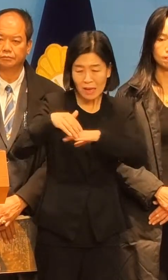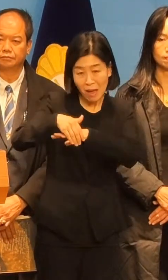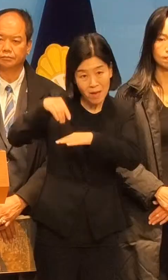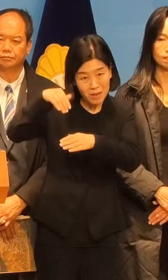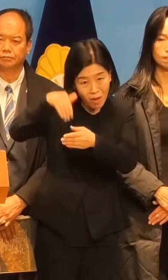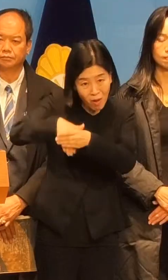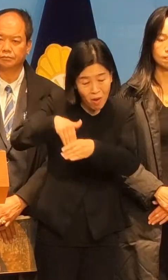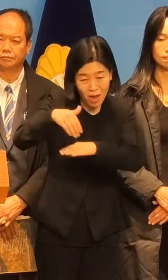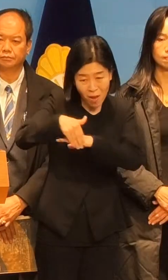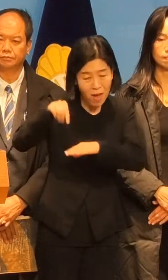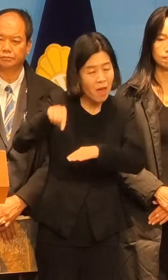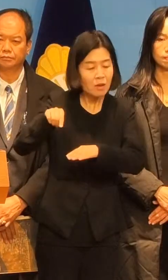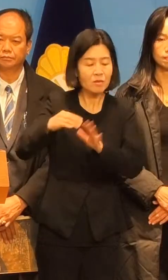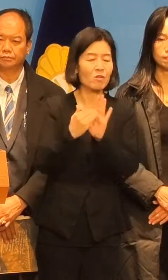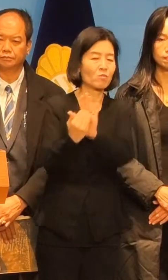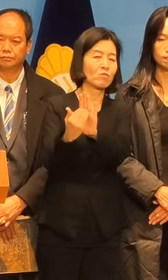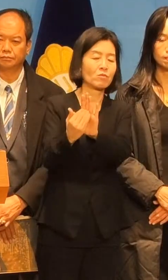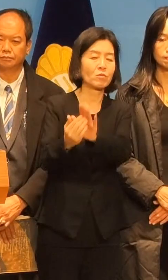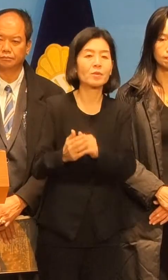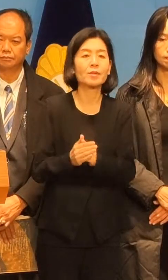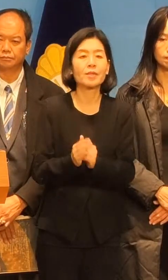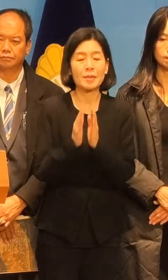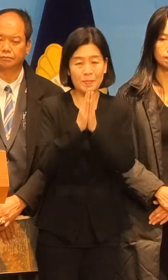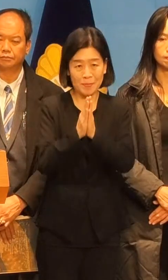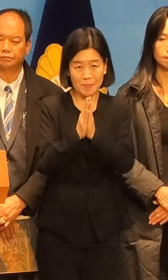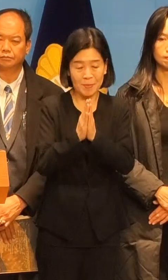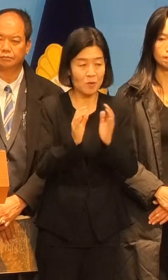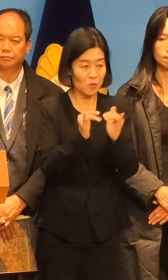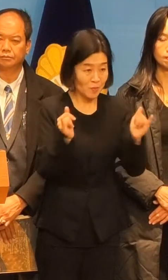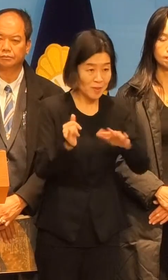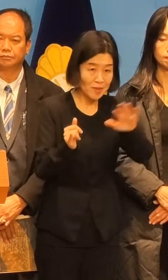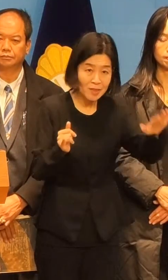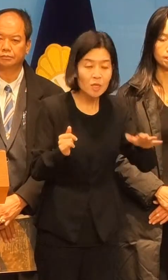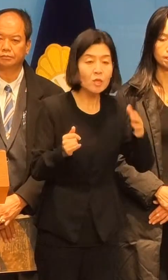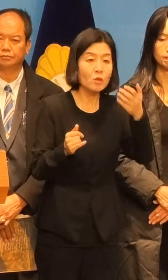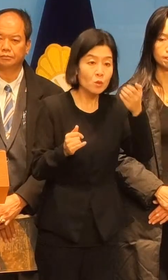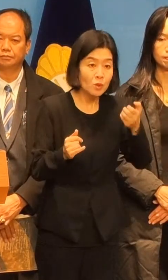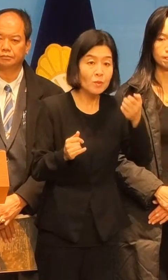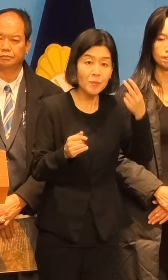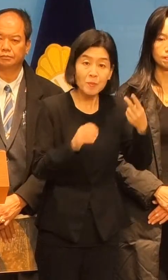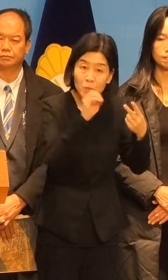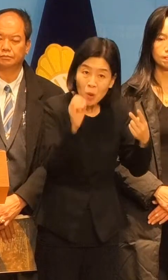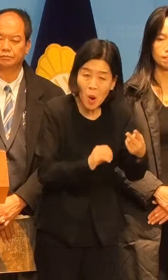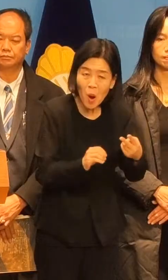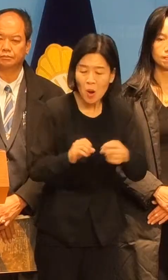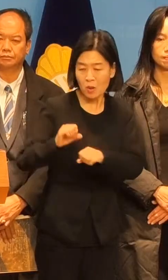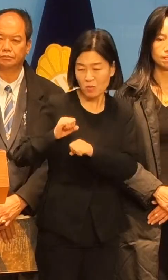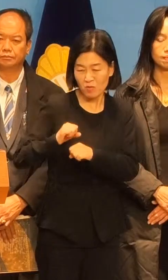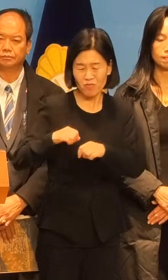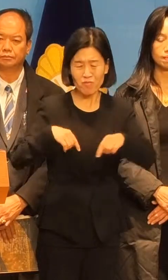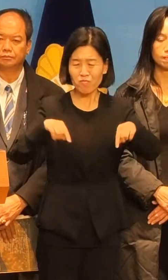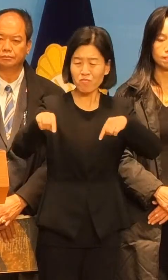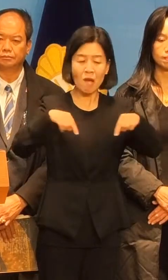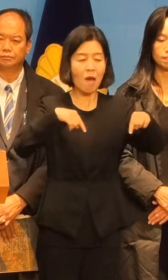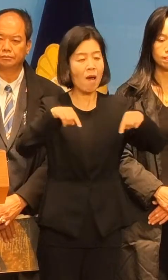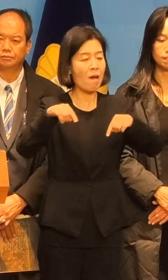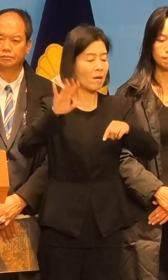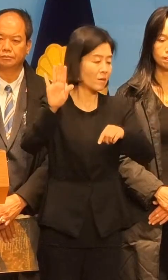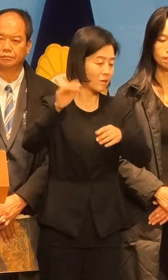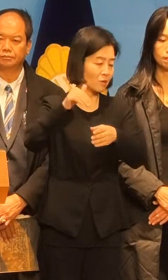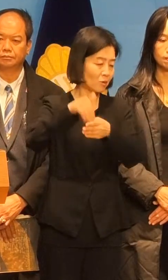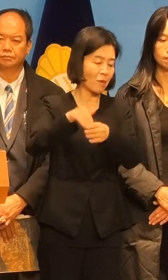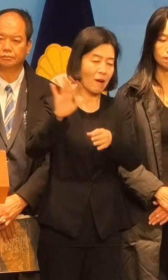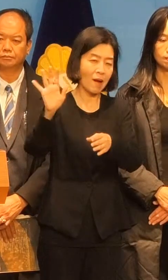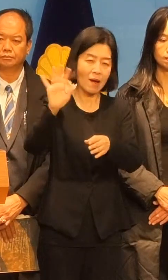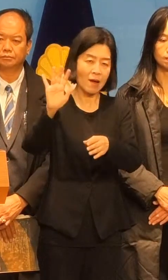전면 거부합니다. 미얀마 국민의 96%가 군사 통치 하에서는 투표하지